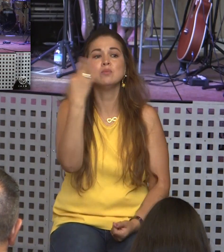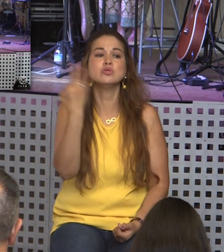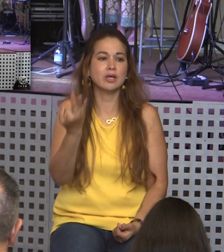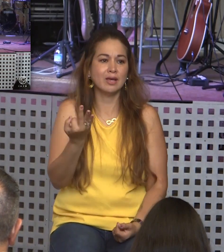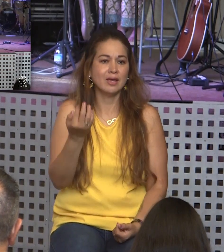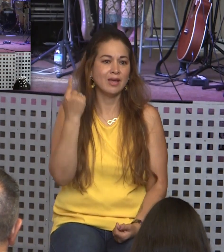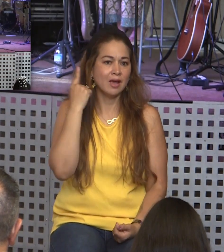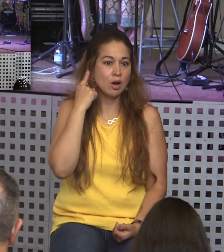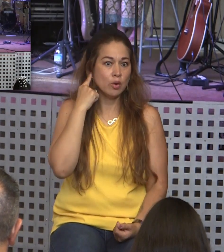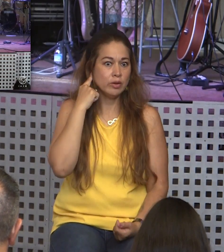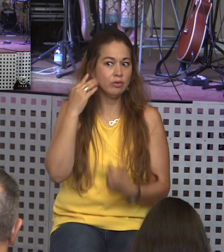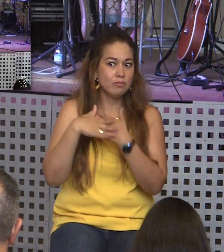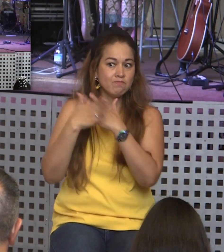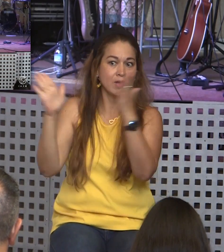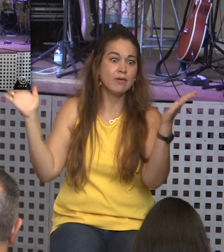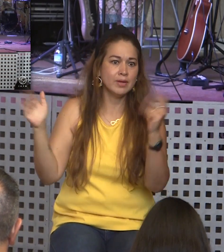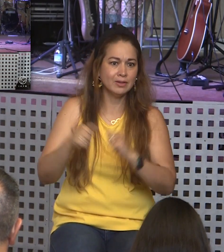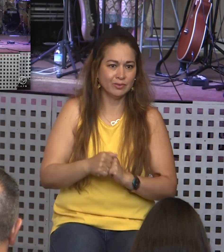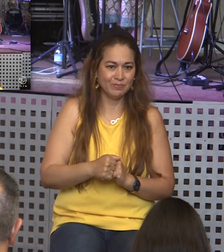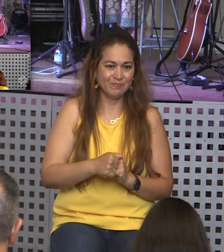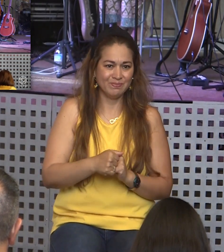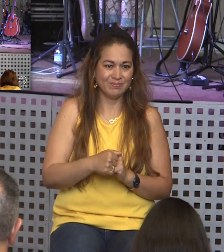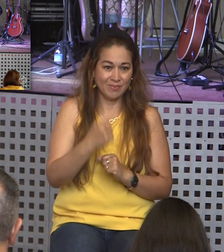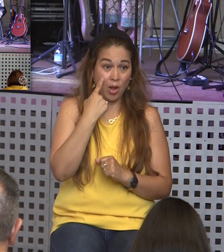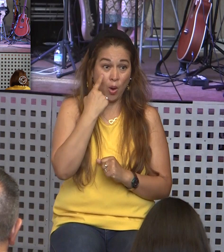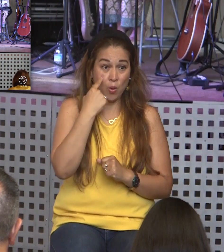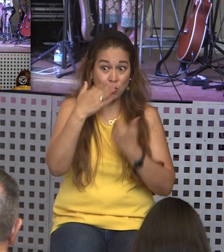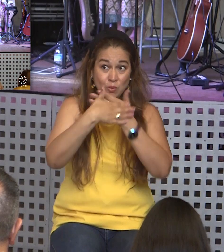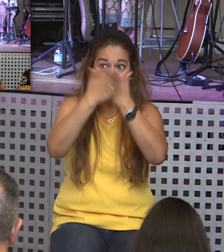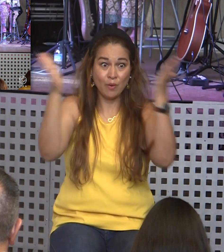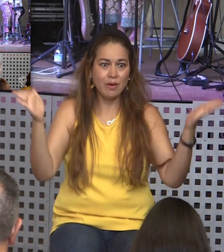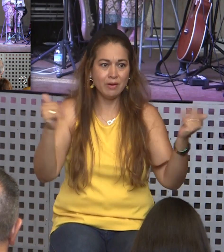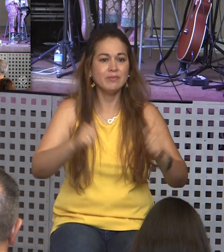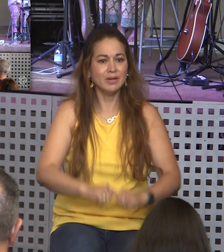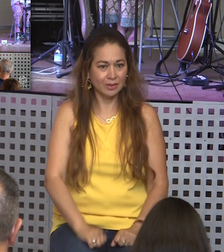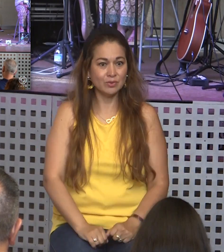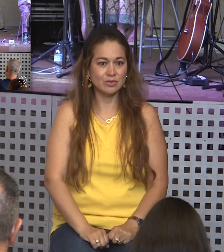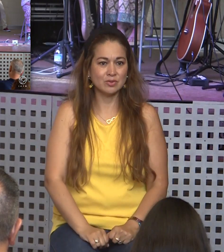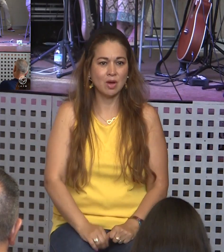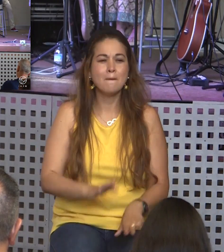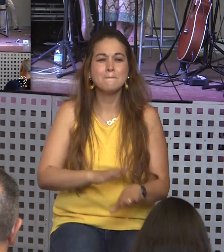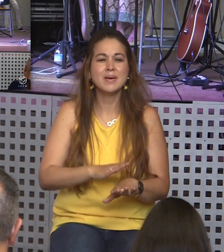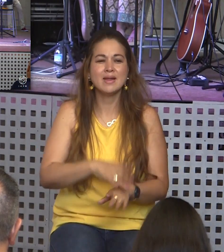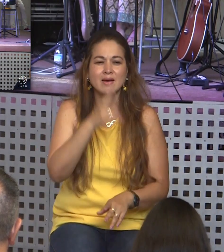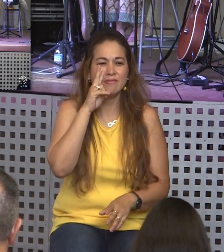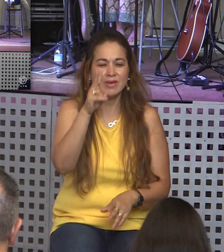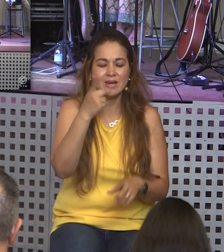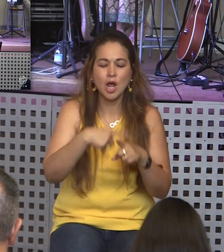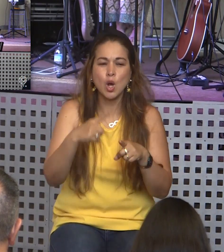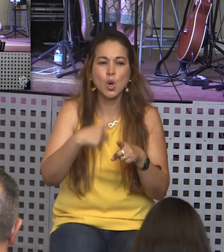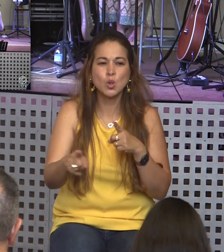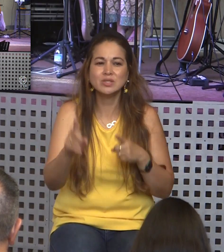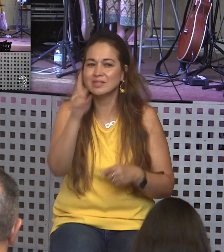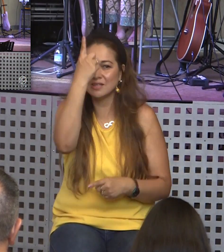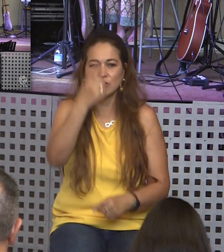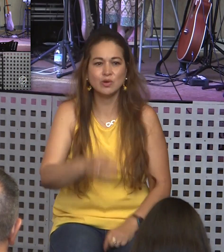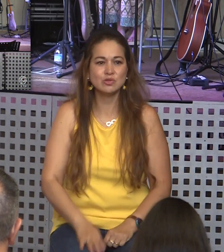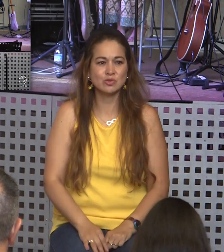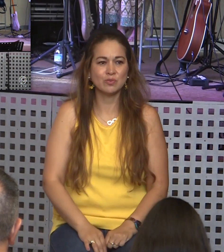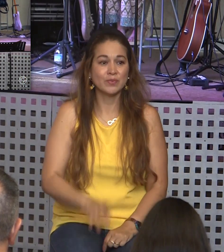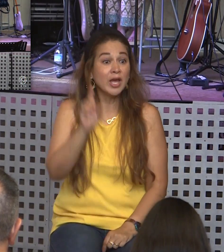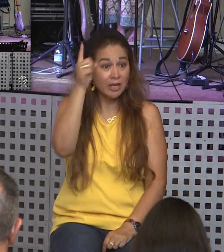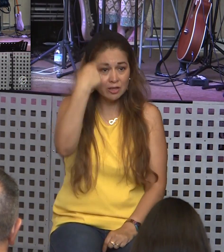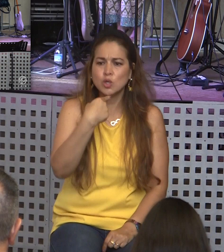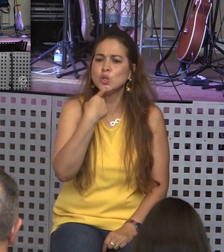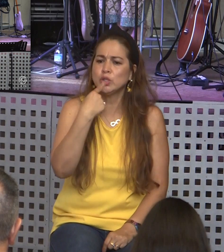lo que... No. Para profetizar está diciendo, en los postreros días, todo hijo, toda hija